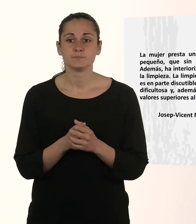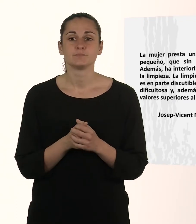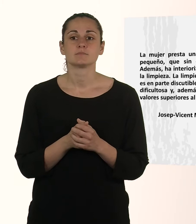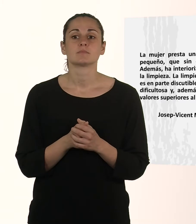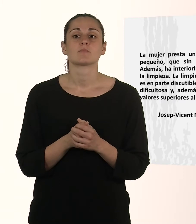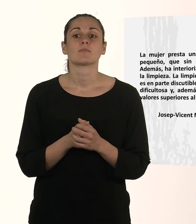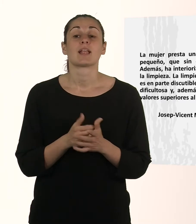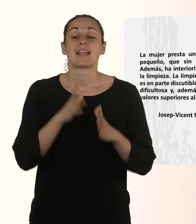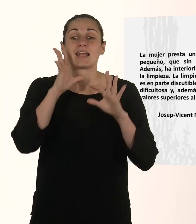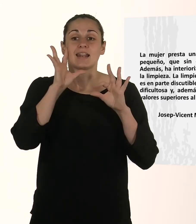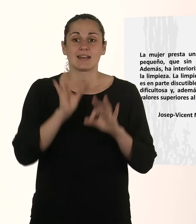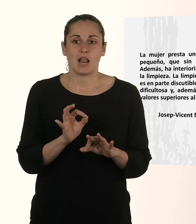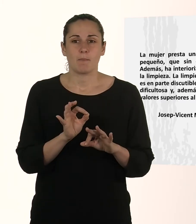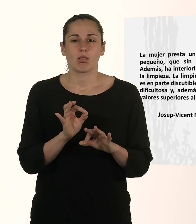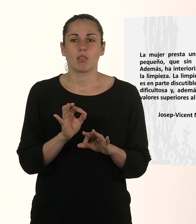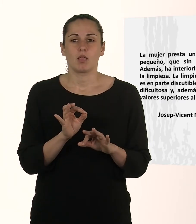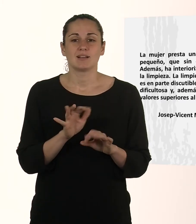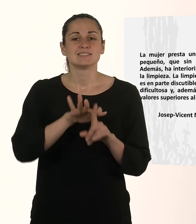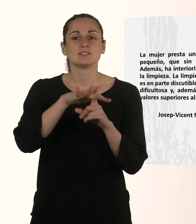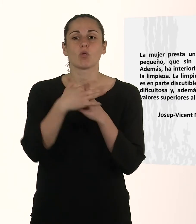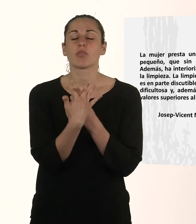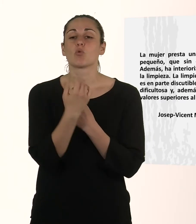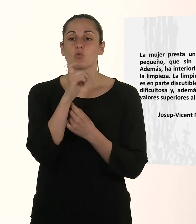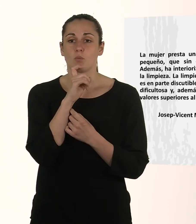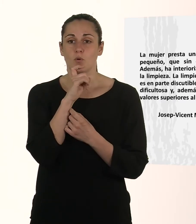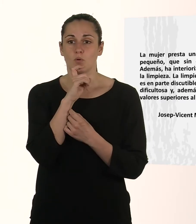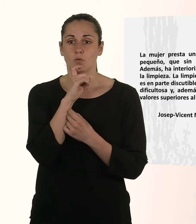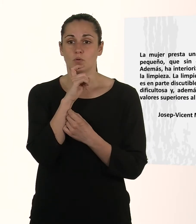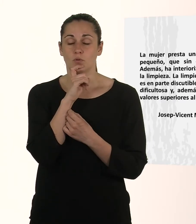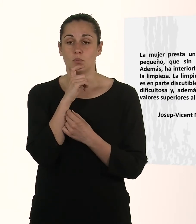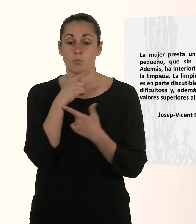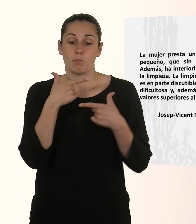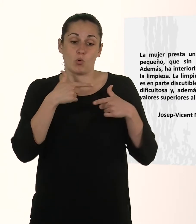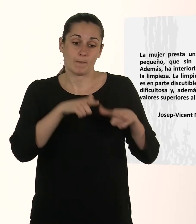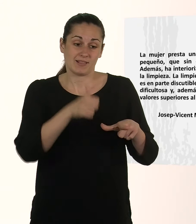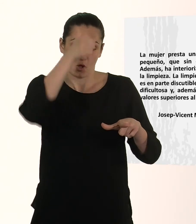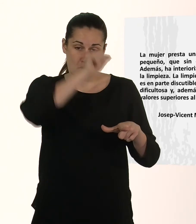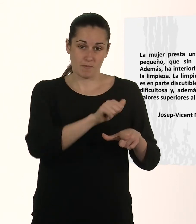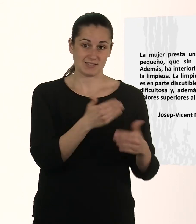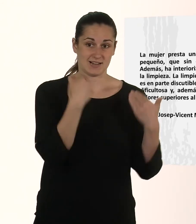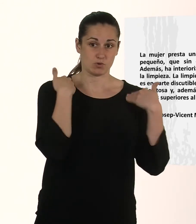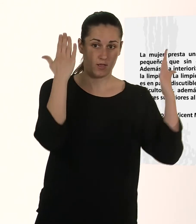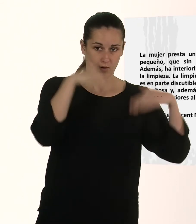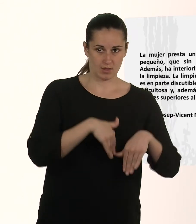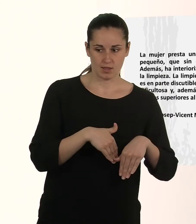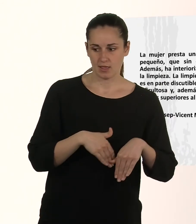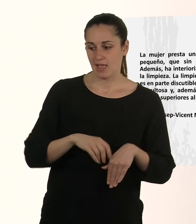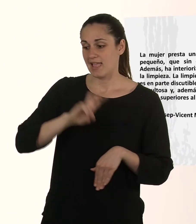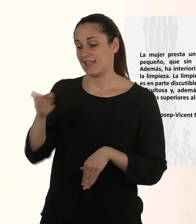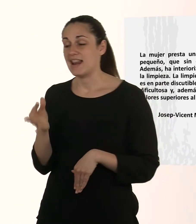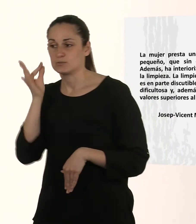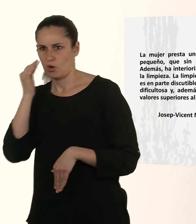En realidad lo que tenemos es una situación en la cual están, por un lado, los irresponsables, varones, y por otro lado, las obsesas,